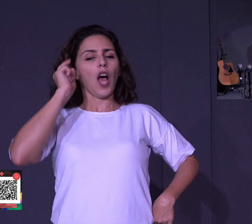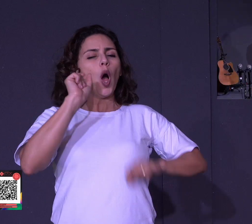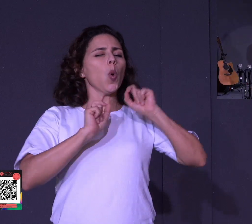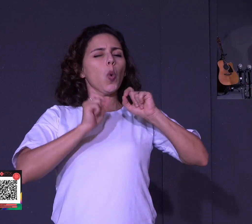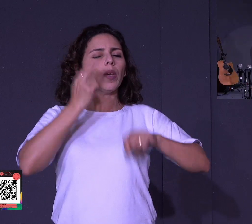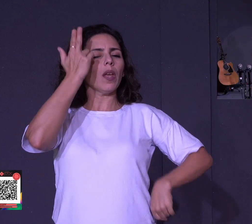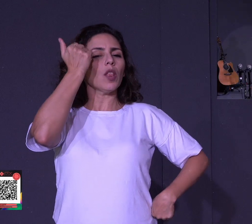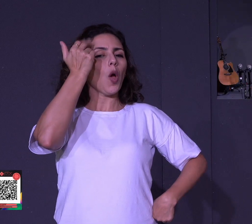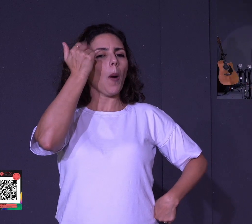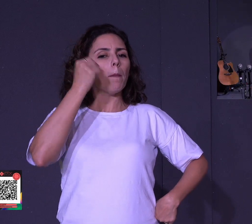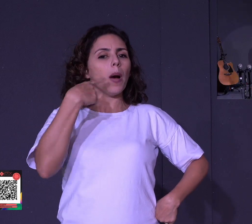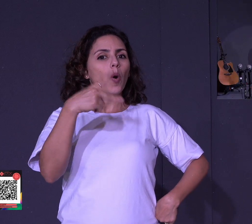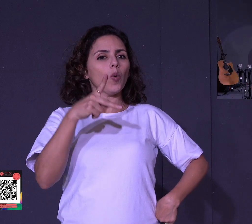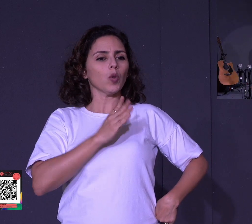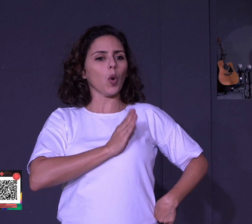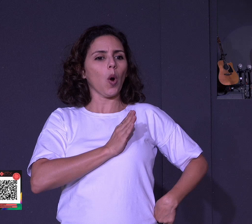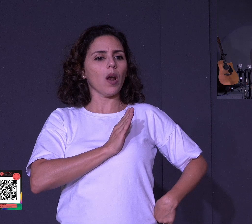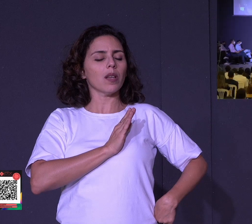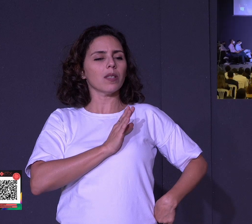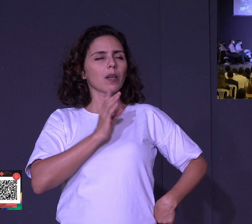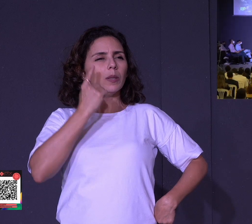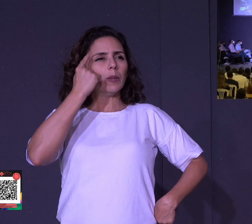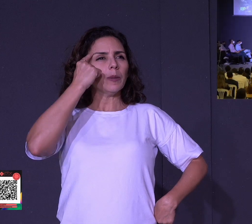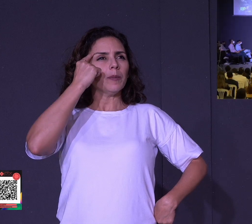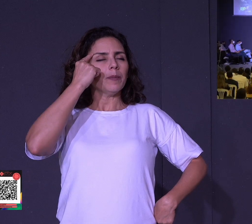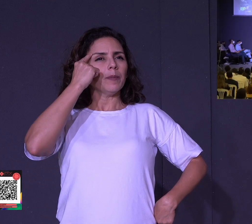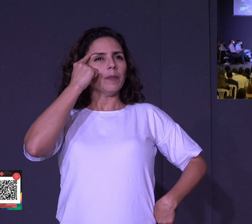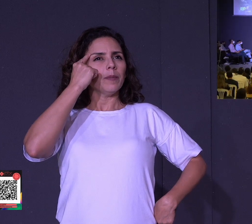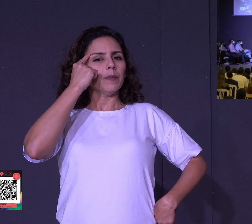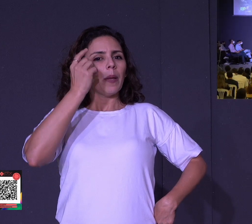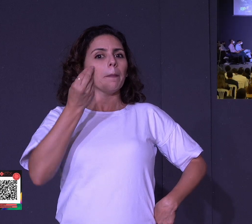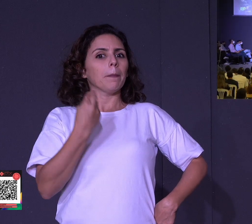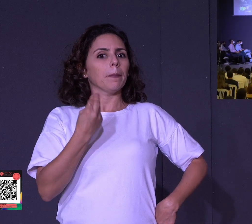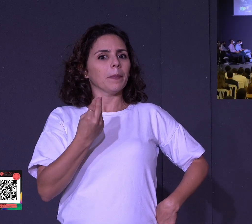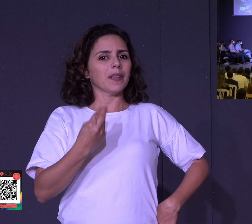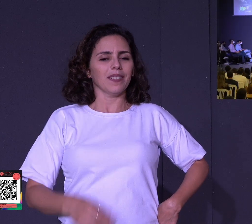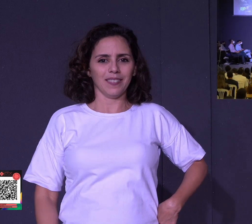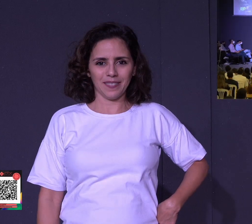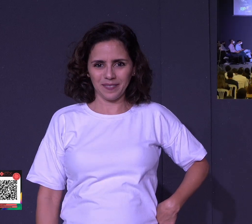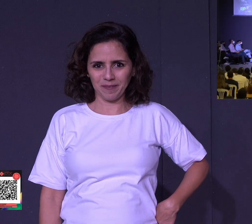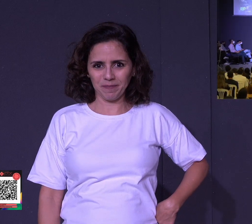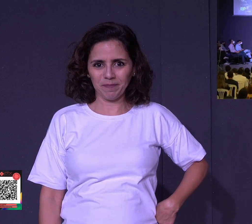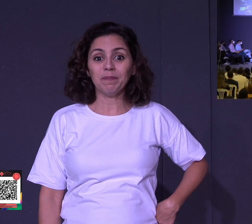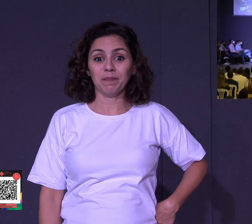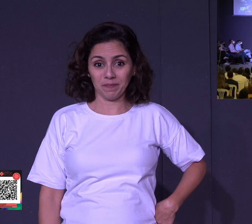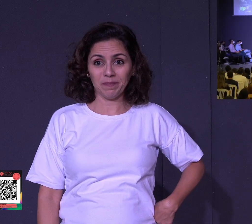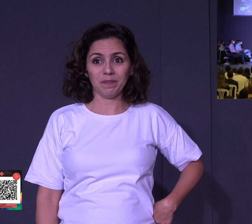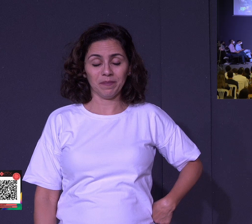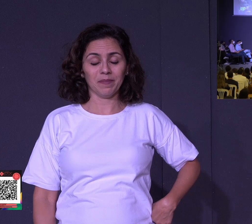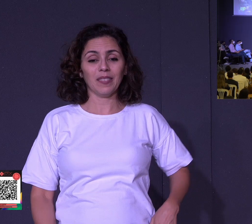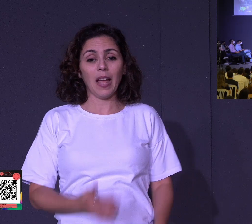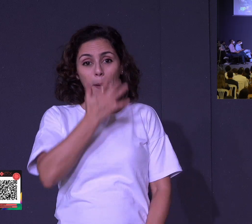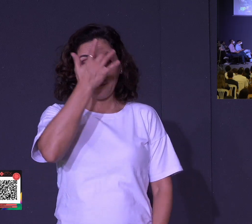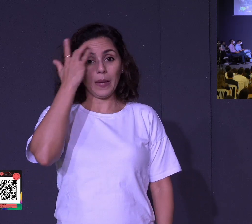Naturalmente, teu coração se volta para quê? E alguém já disse, quando o pássaro